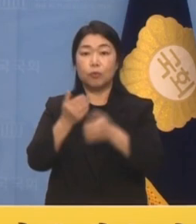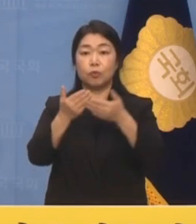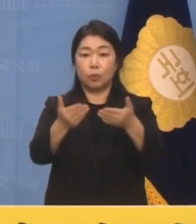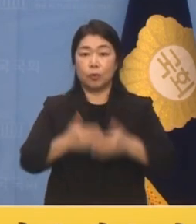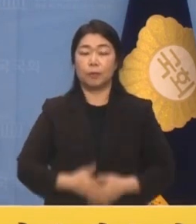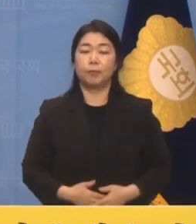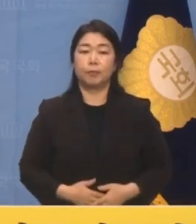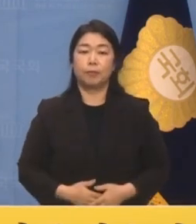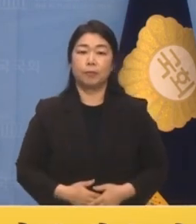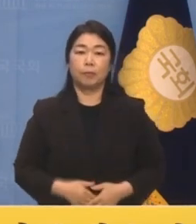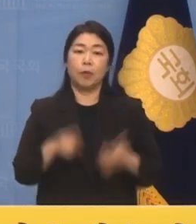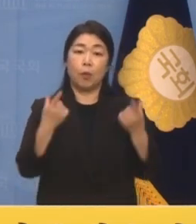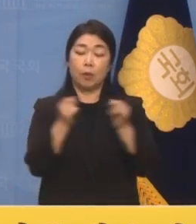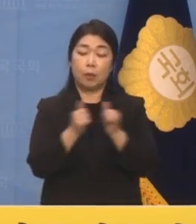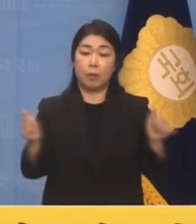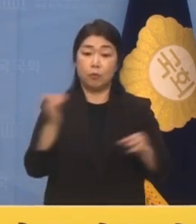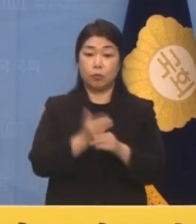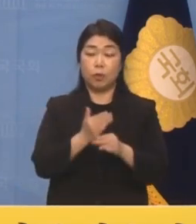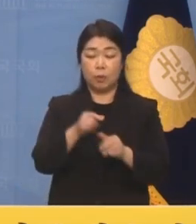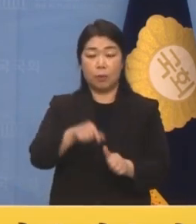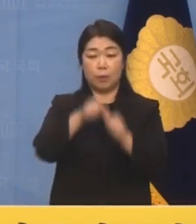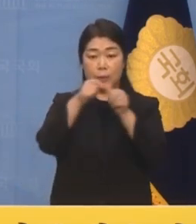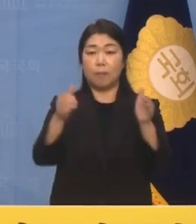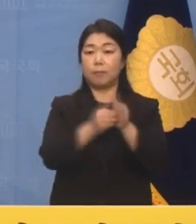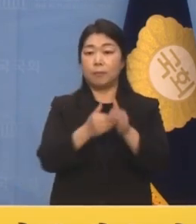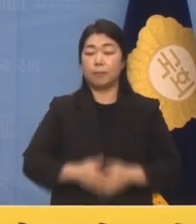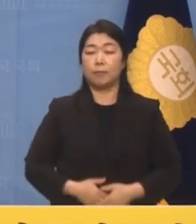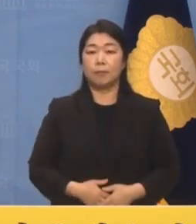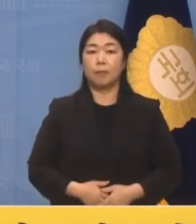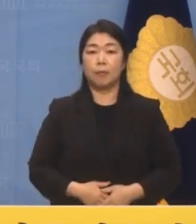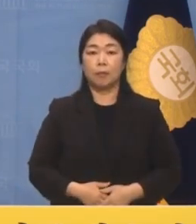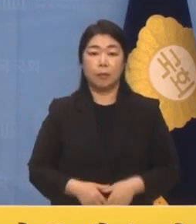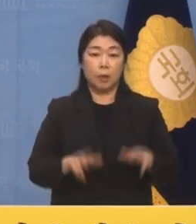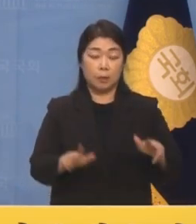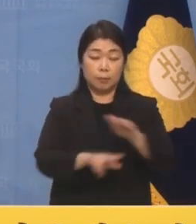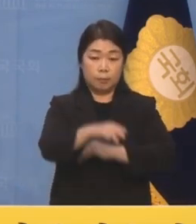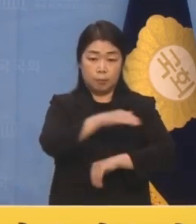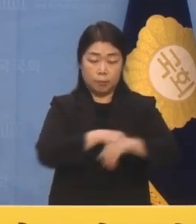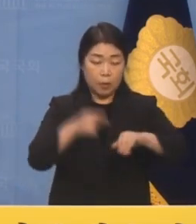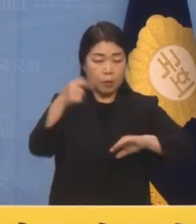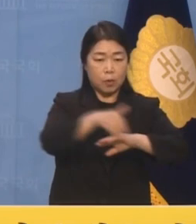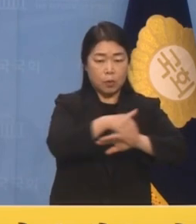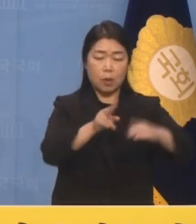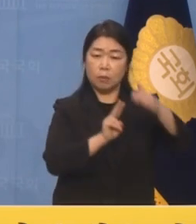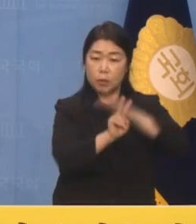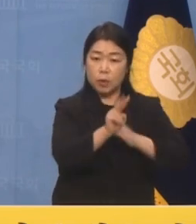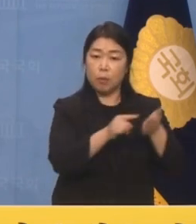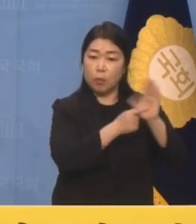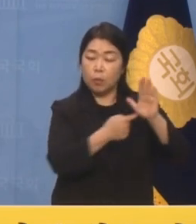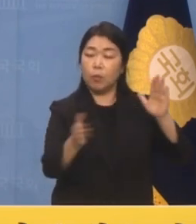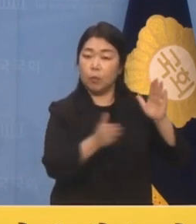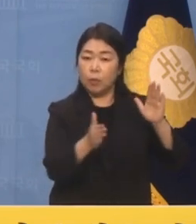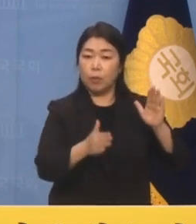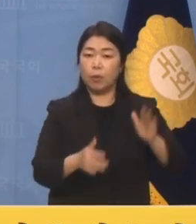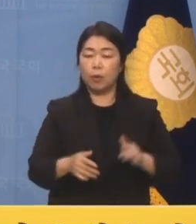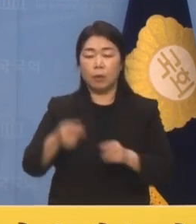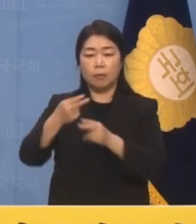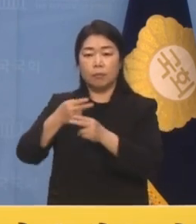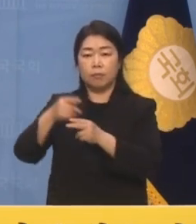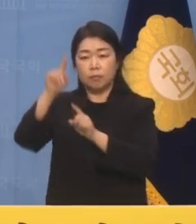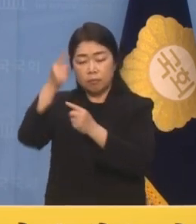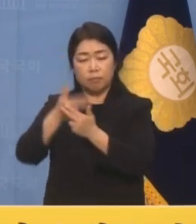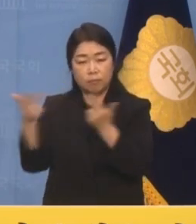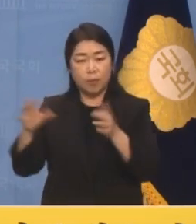정치인들을 중심으로 선정을 했습니다. 거대 양당이 정책과 비전은 사라진 채 친명횡재,